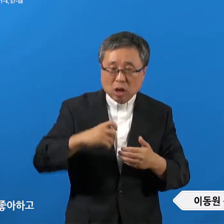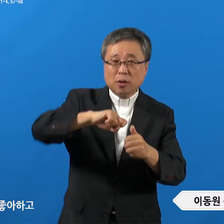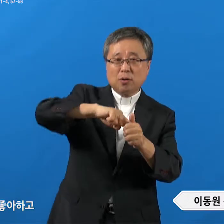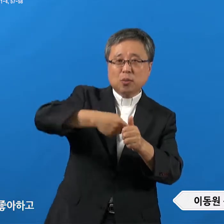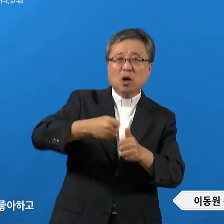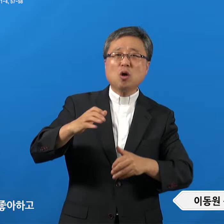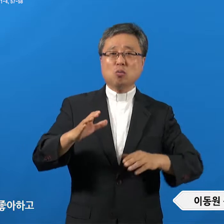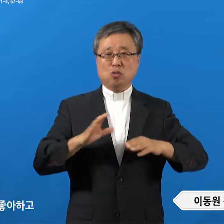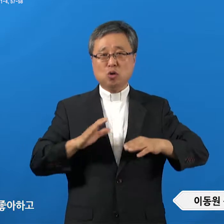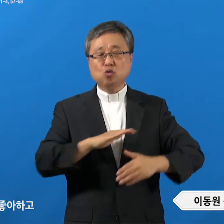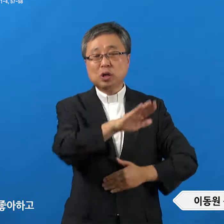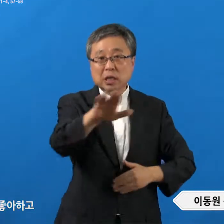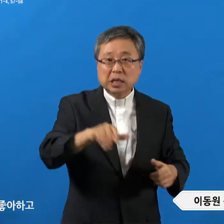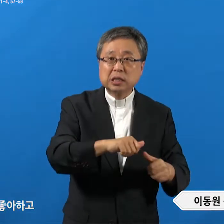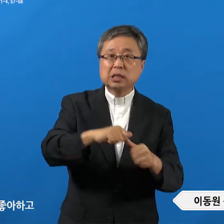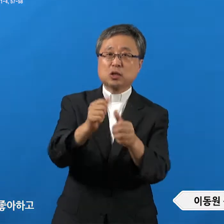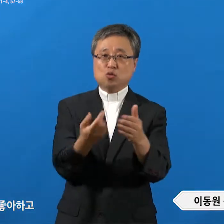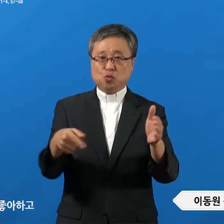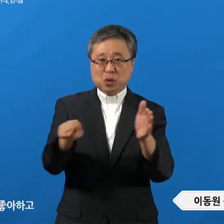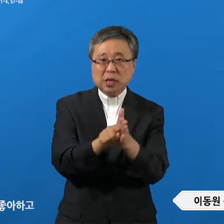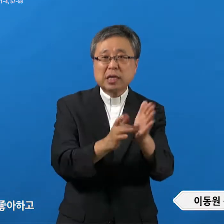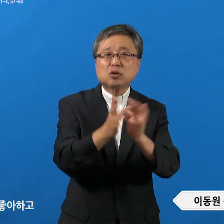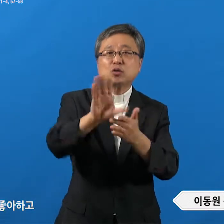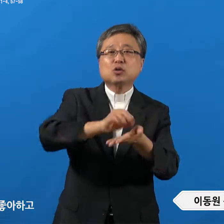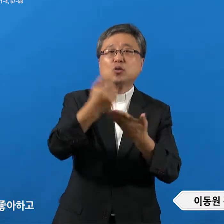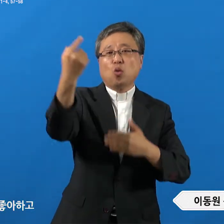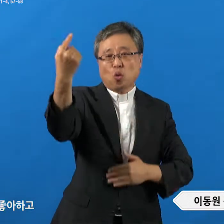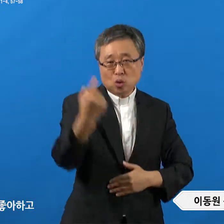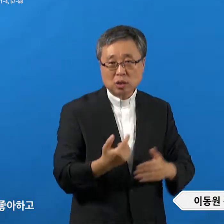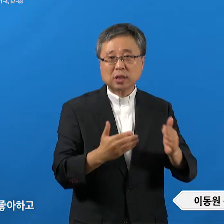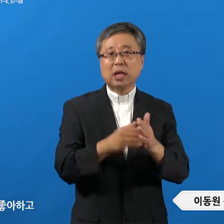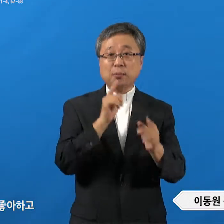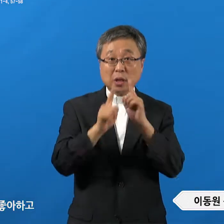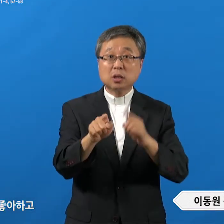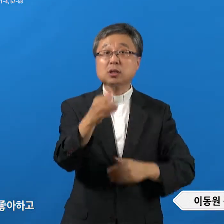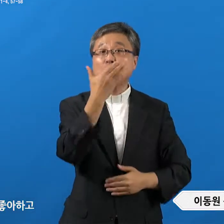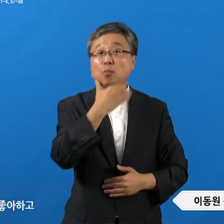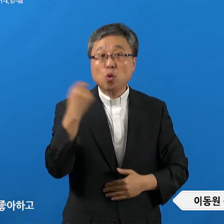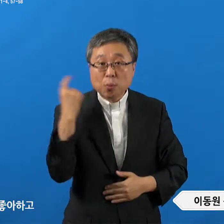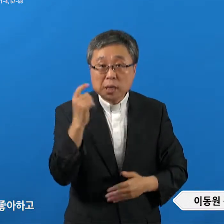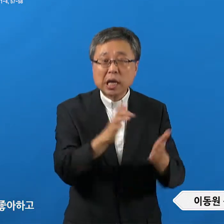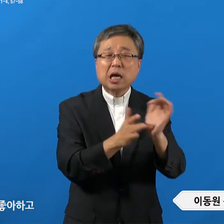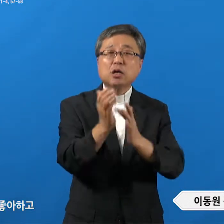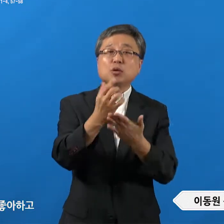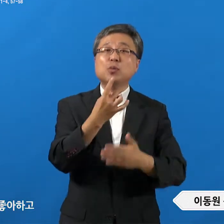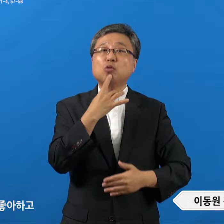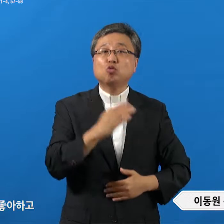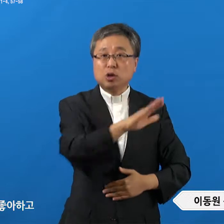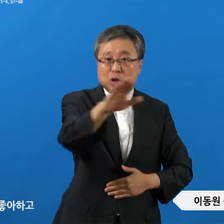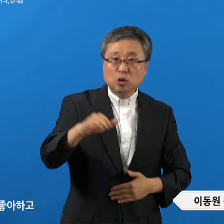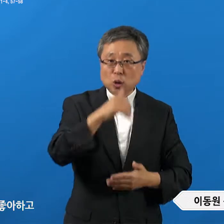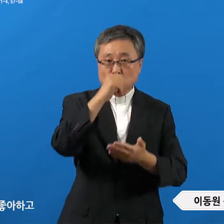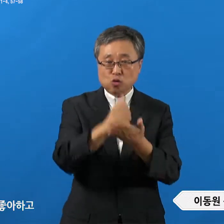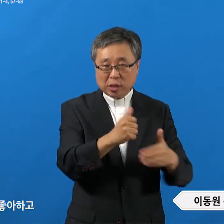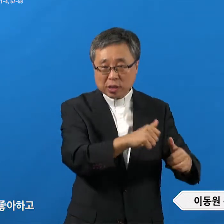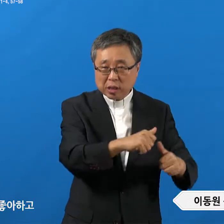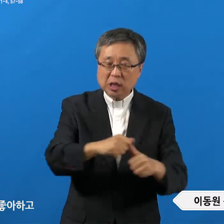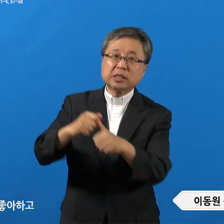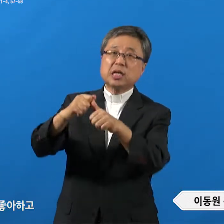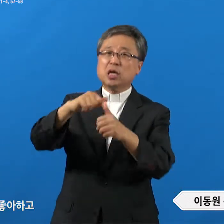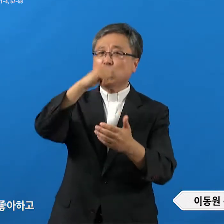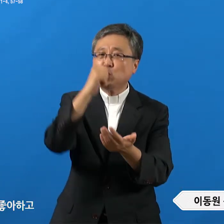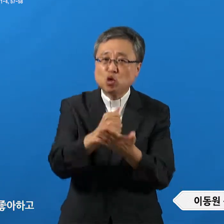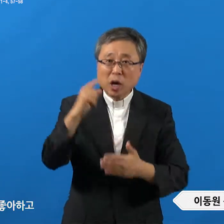불안에서 우리를 건지기 위해서 예수께서 오셨다는 것입니다. 그것이 복음이에요. 예수만이 우리를 죄에서 건진다고,